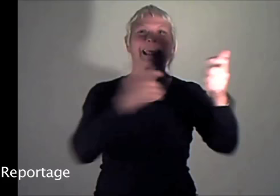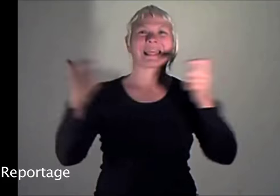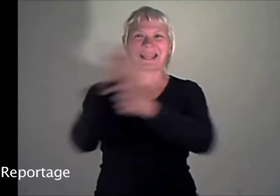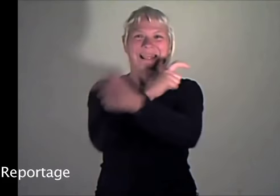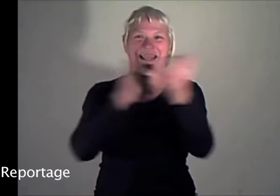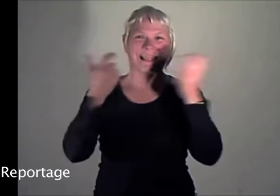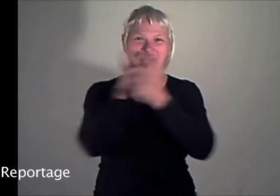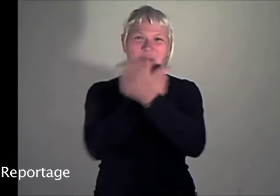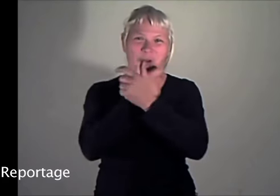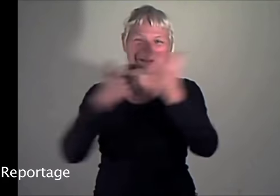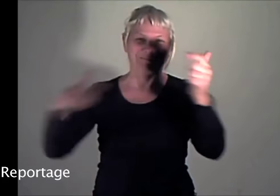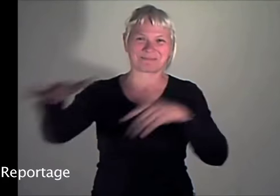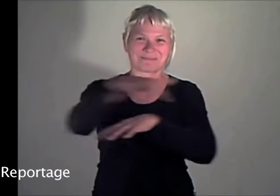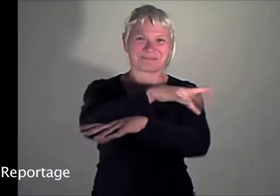Je prends le relais.